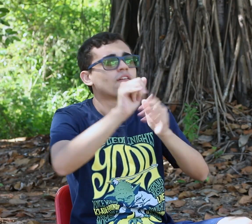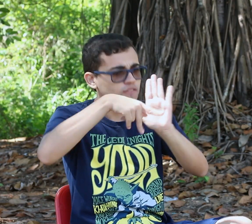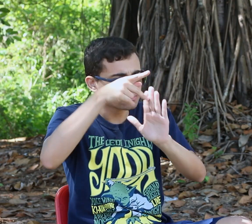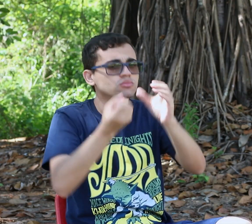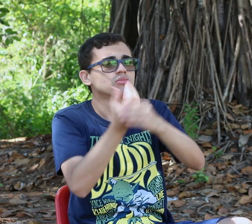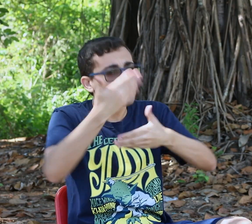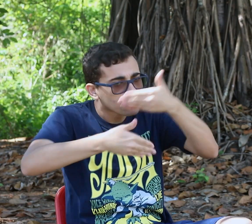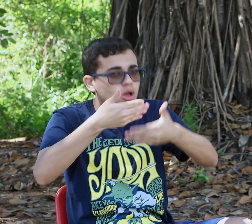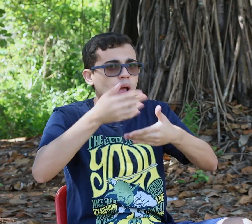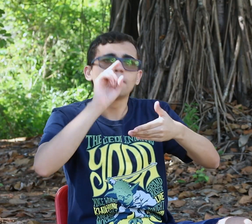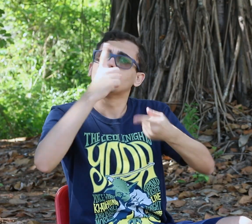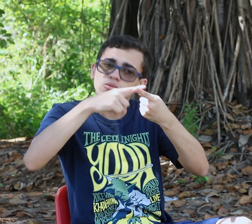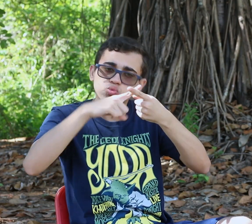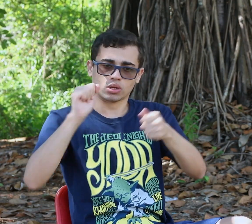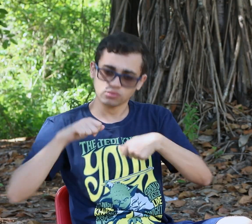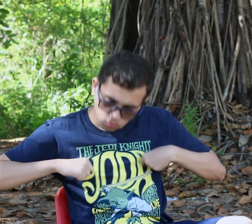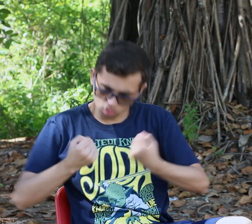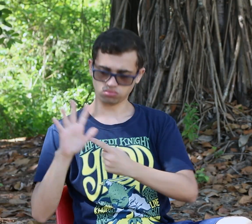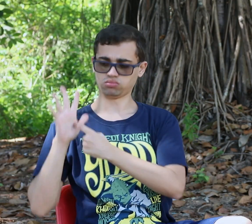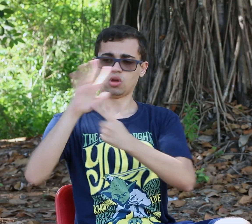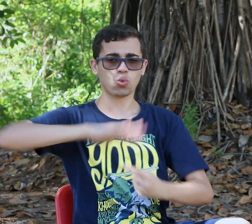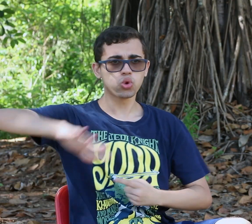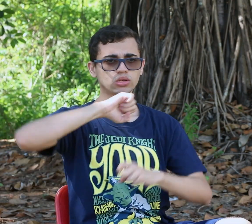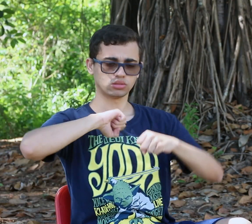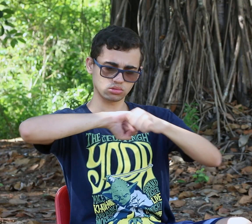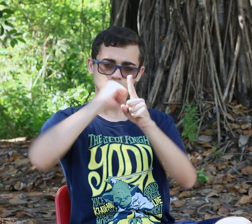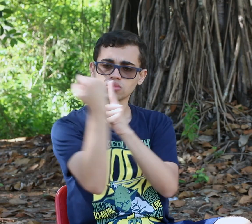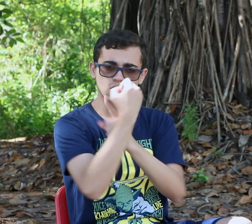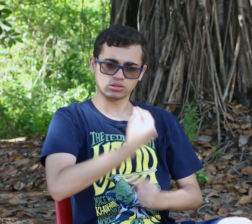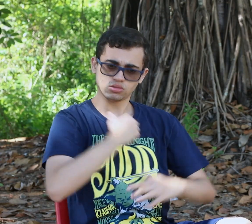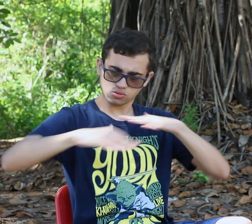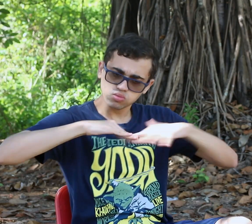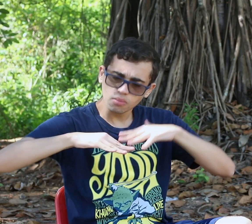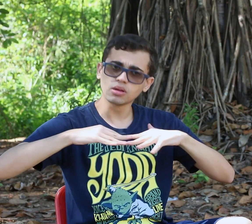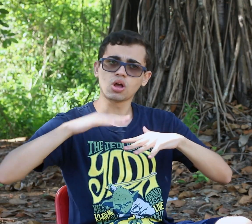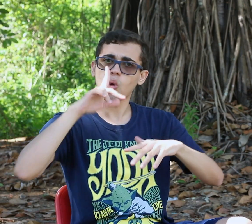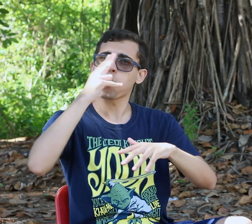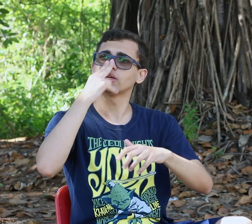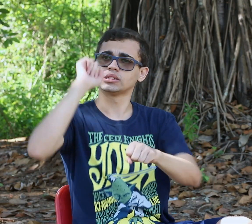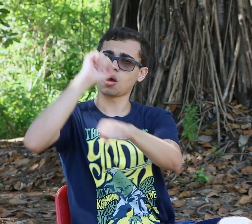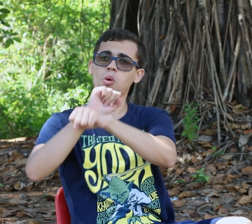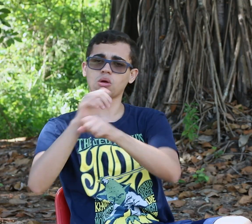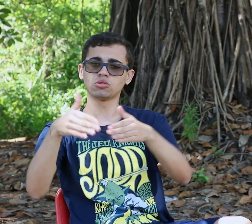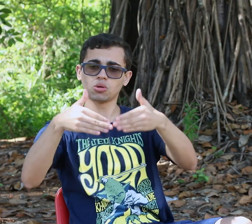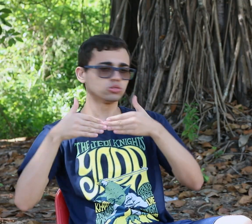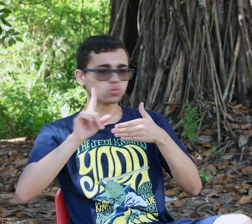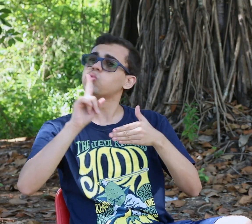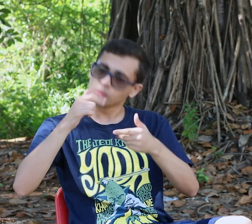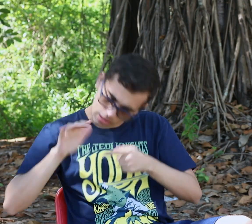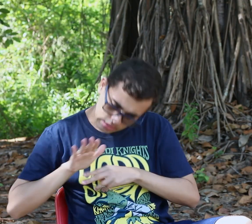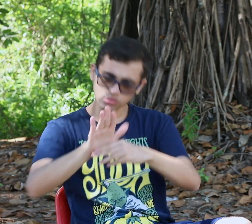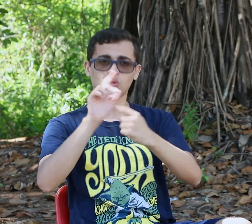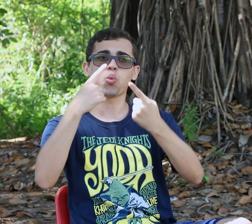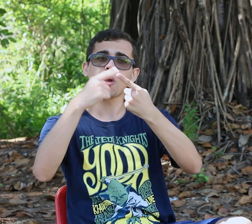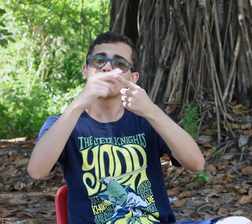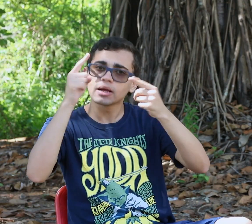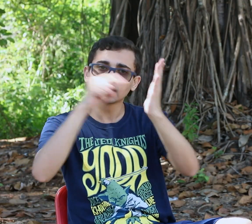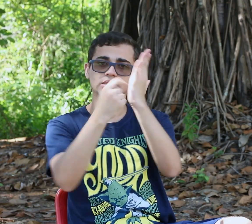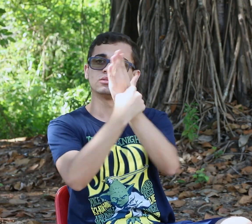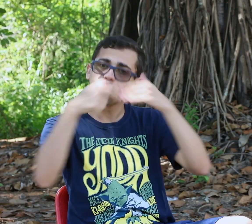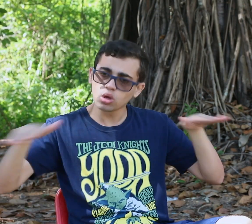da língua, da Libras, e mais para frente nós vamos ter sim outros projetos, nós temos que movimentar, fazer com que a sociedade